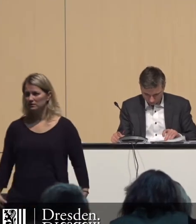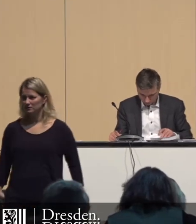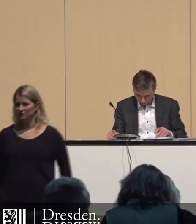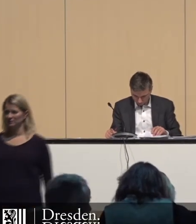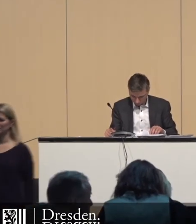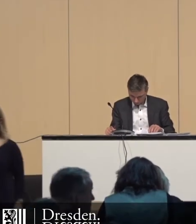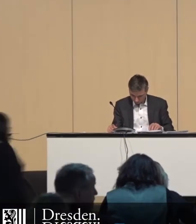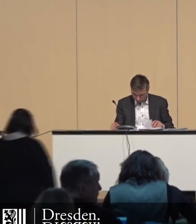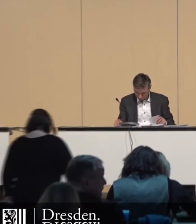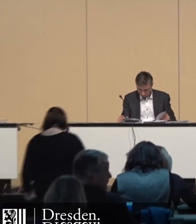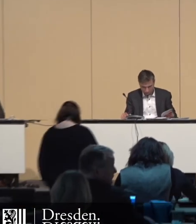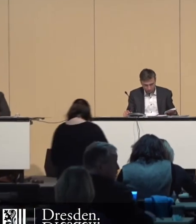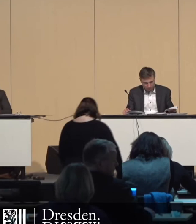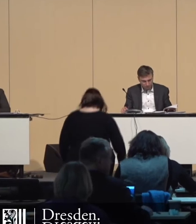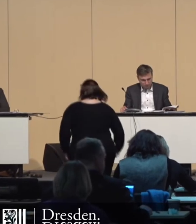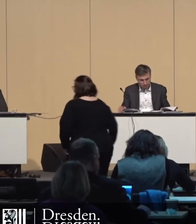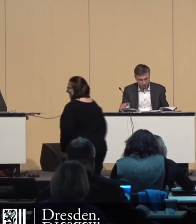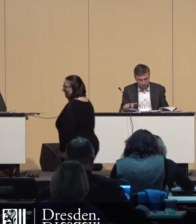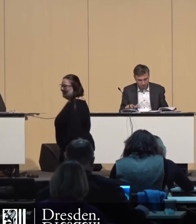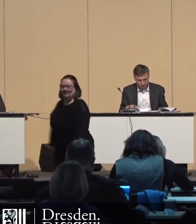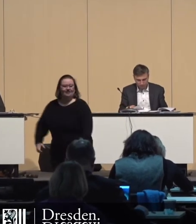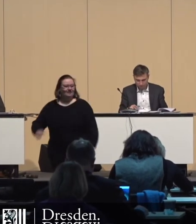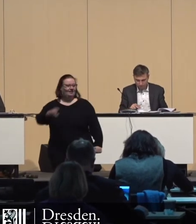So, wir machen weiter. CDU-Fraktion?